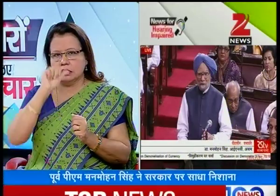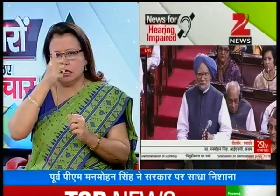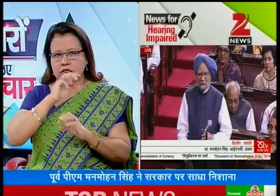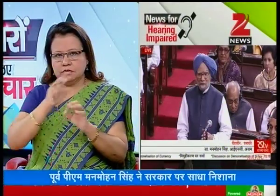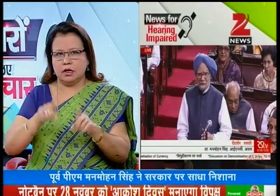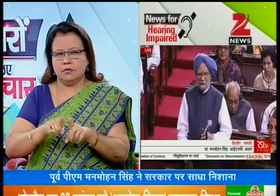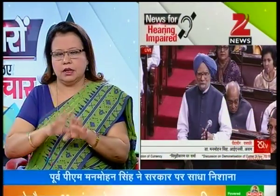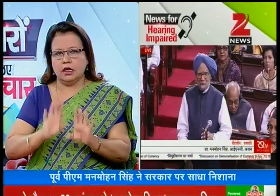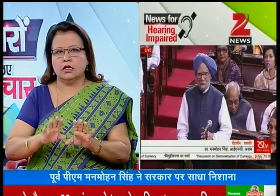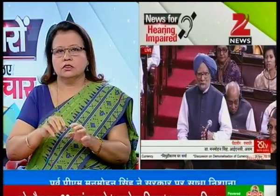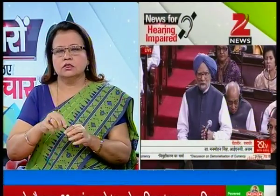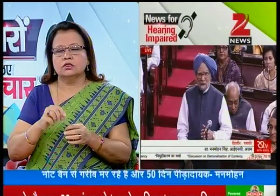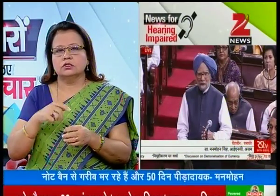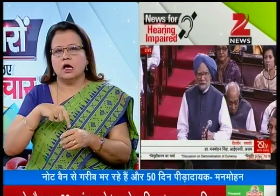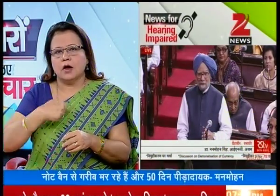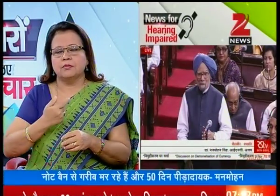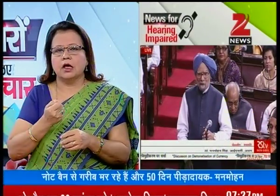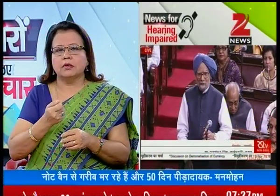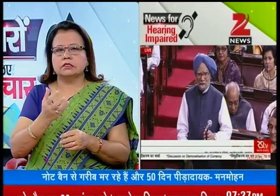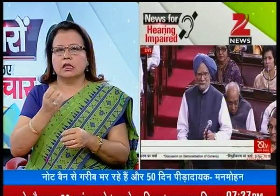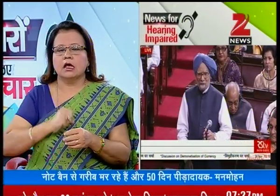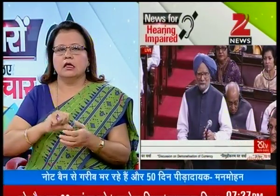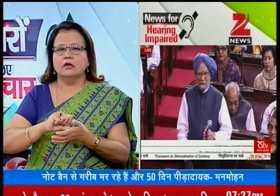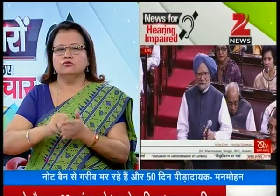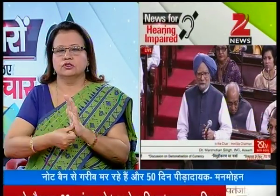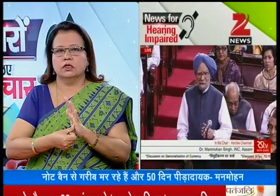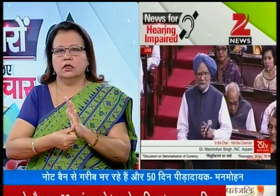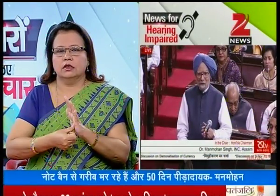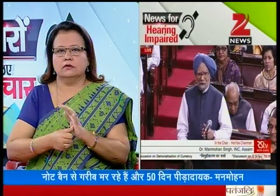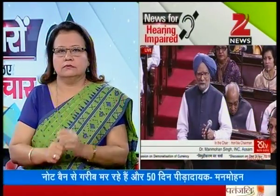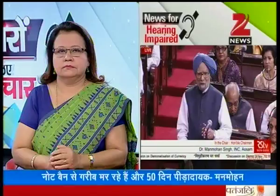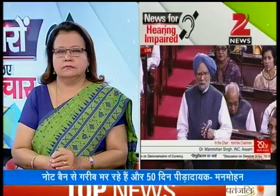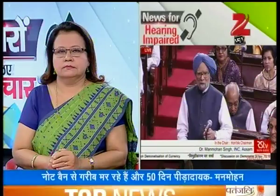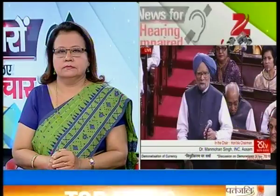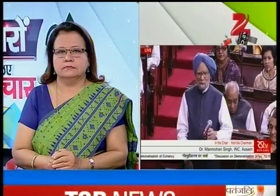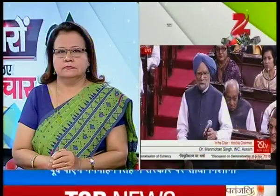ऐसा देश है जहां लोग बैंक से अपना ही पैसा ना निकाल